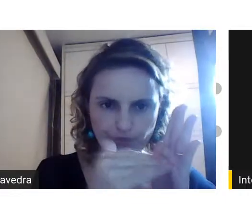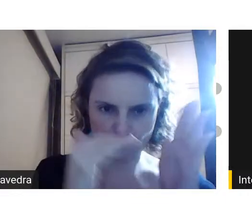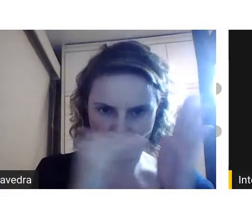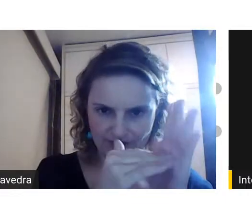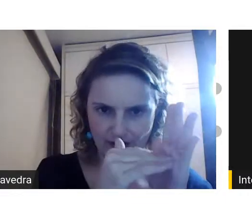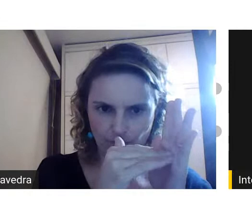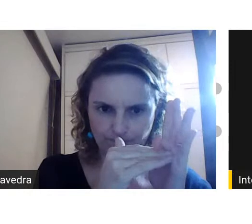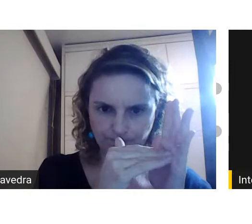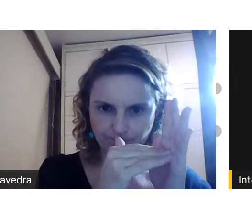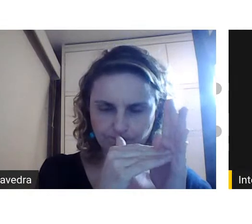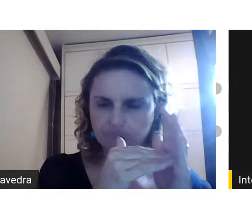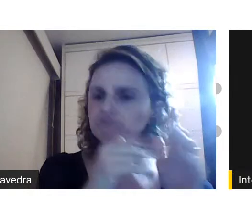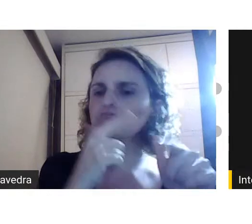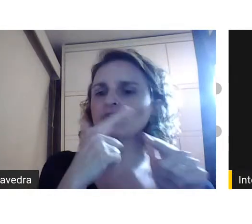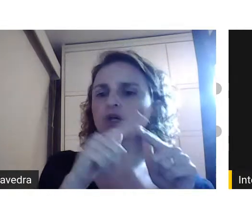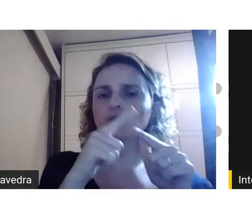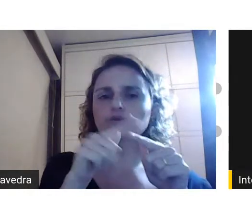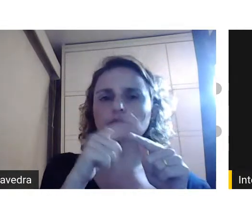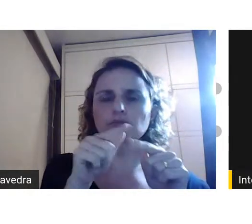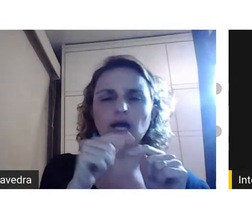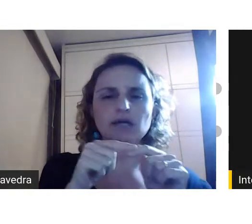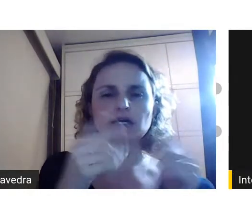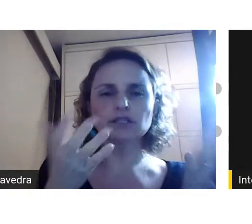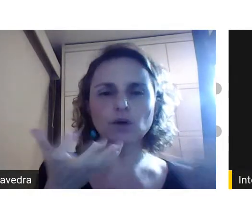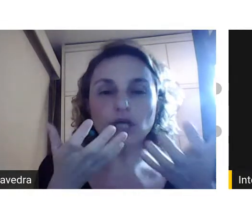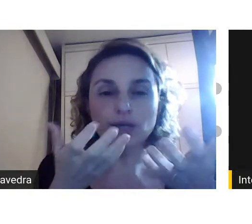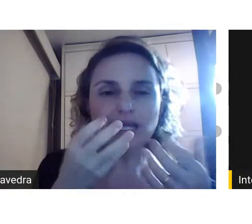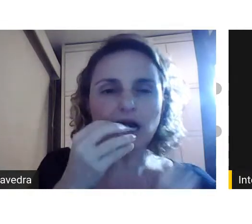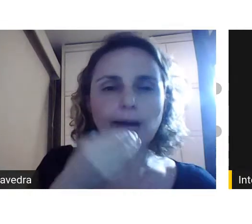é só no final correta